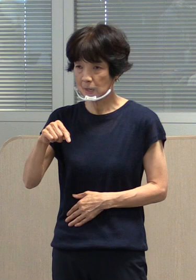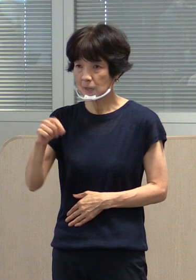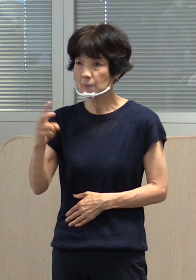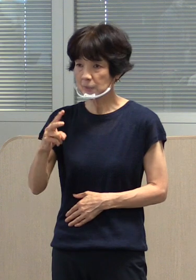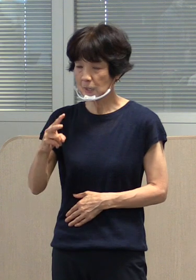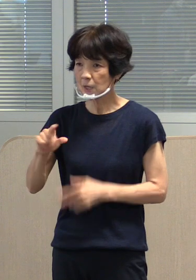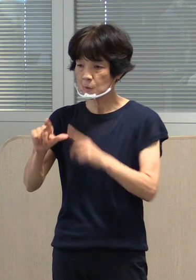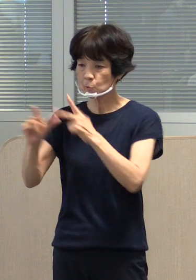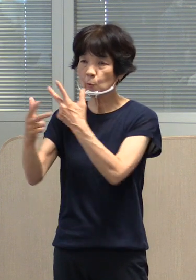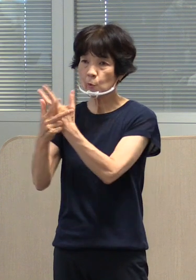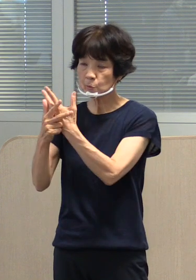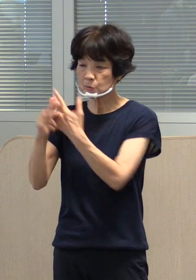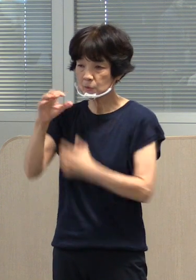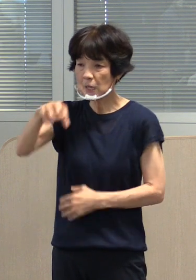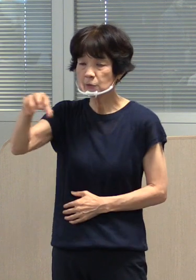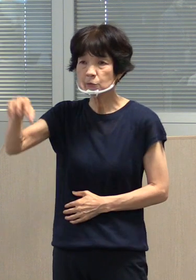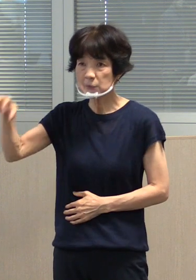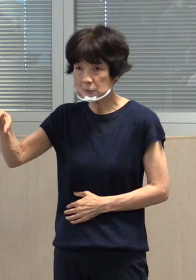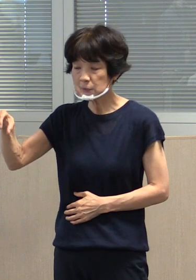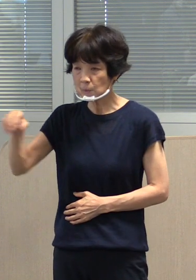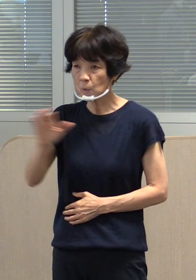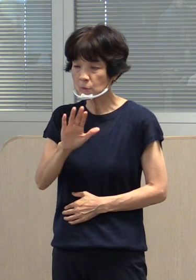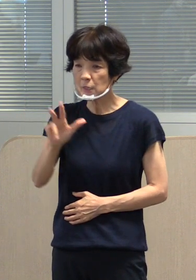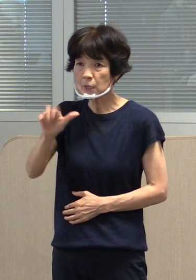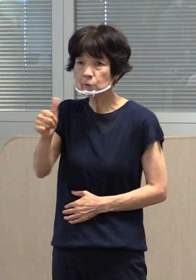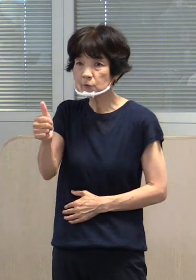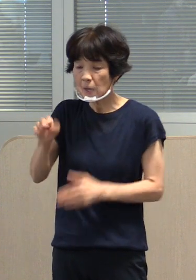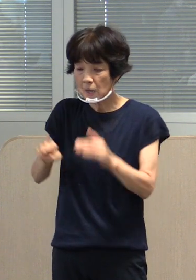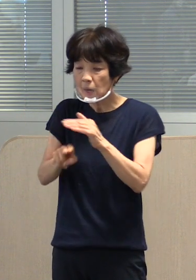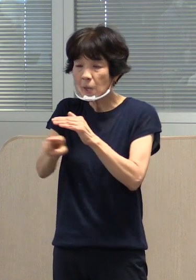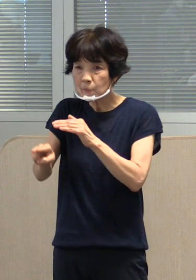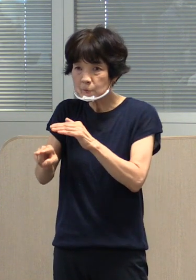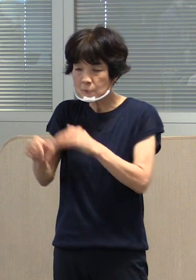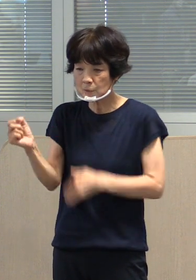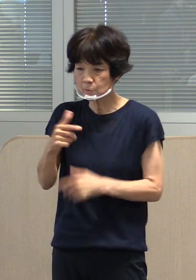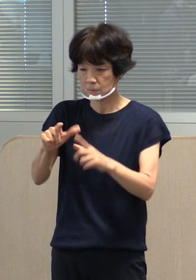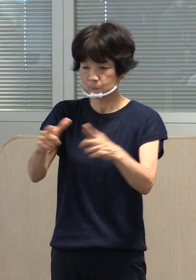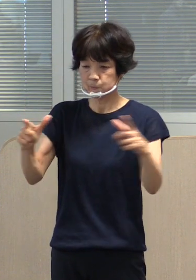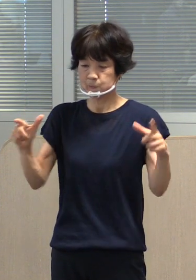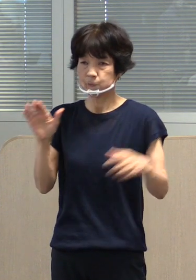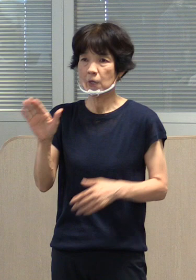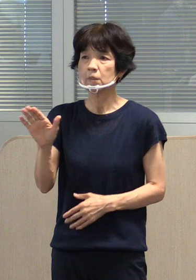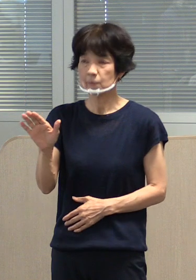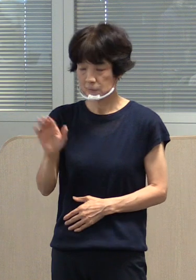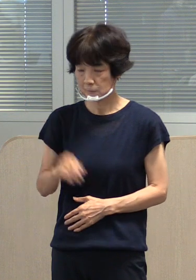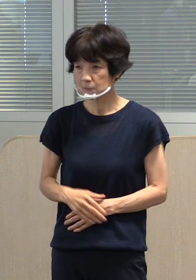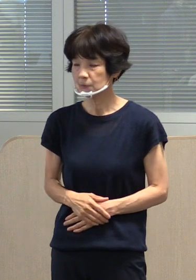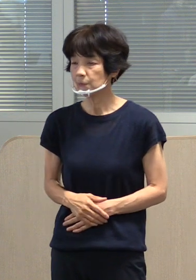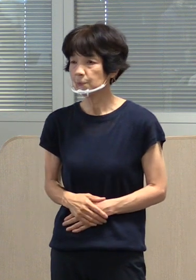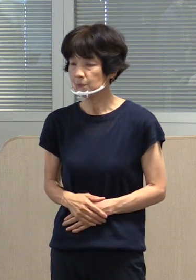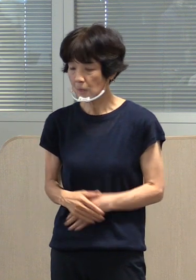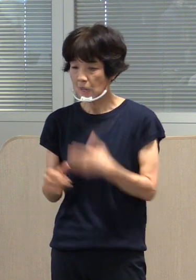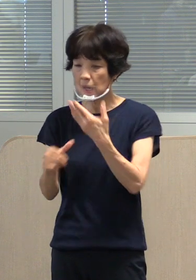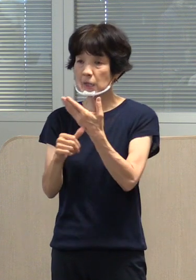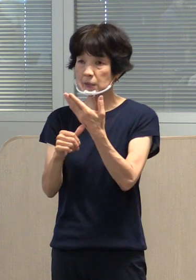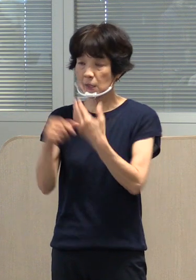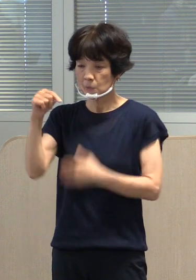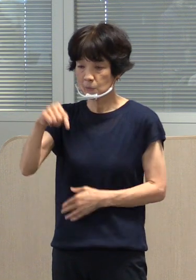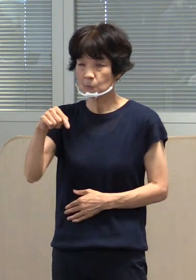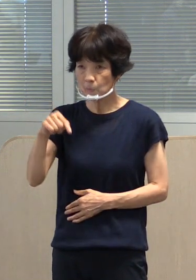北各地でも、そのデルタ株による感染が急速に拡大してございます。本県においても